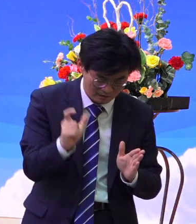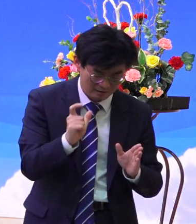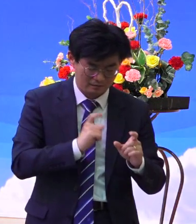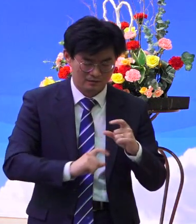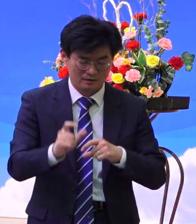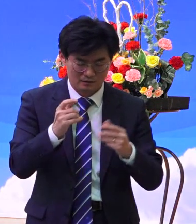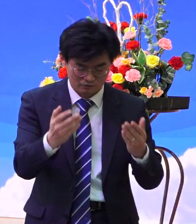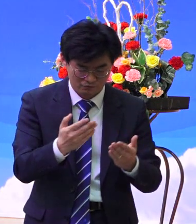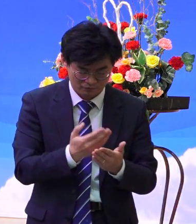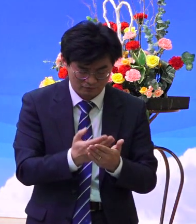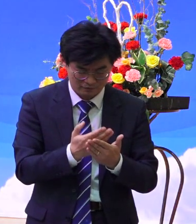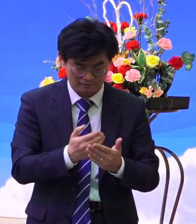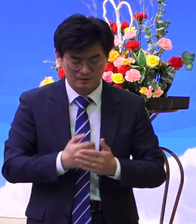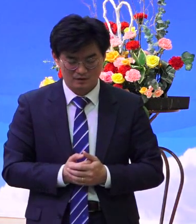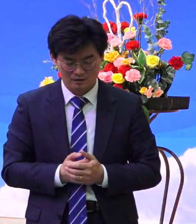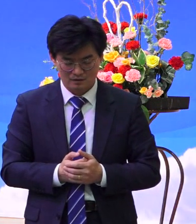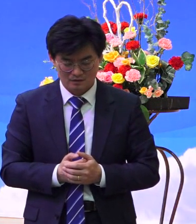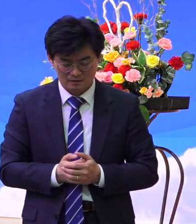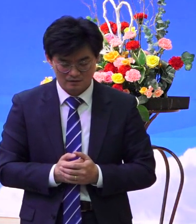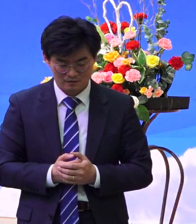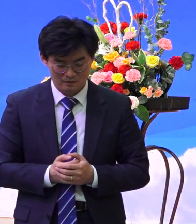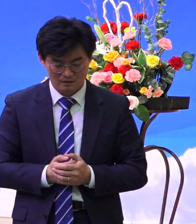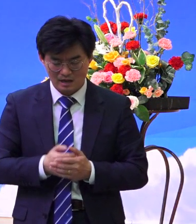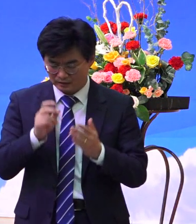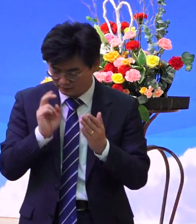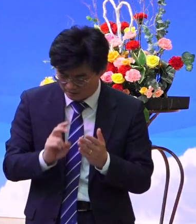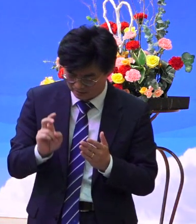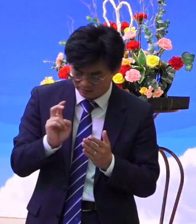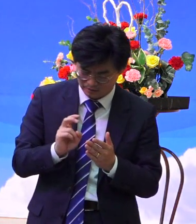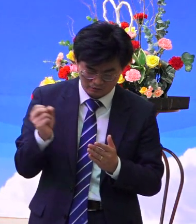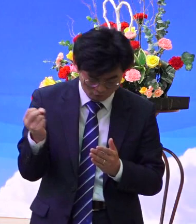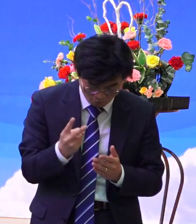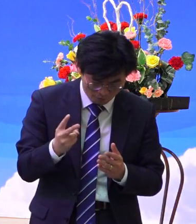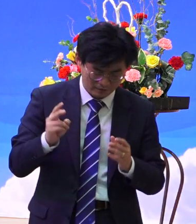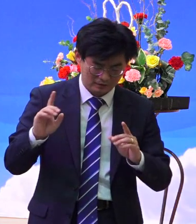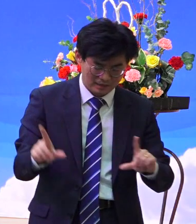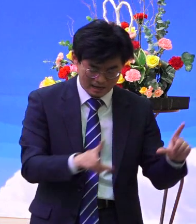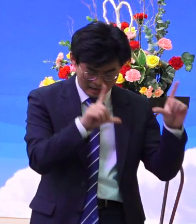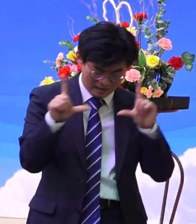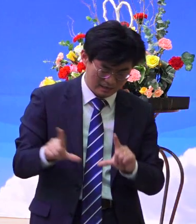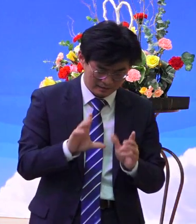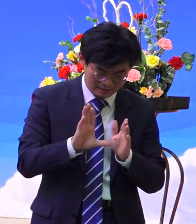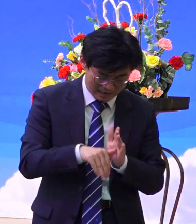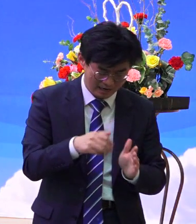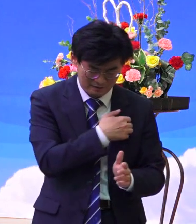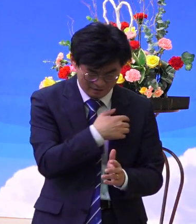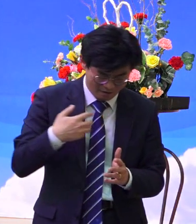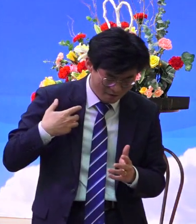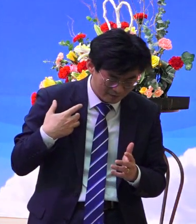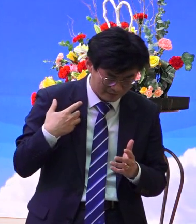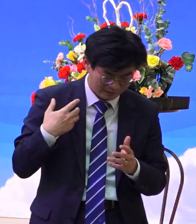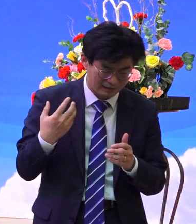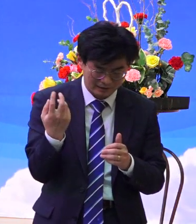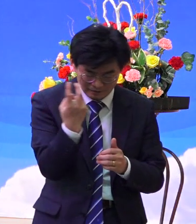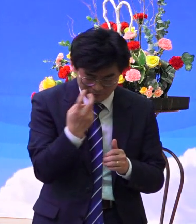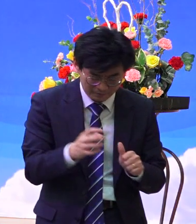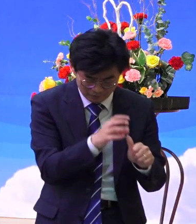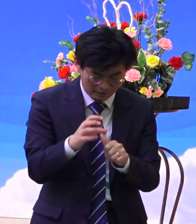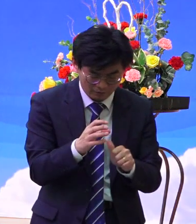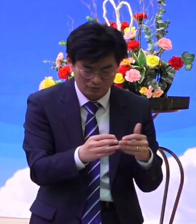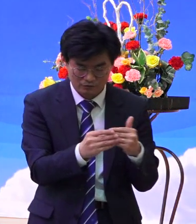허락하시고 한량없는 은혜를 말미암아 삶의 풍요로움으로 인도하여 주실 줄 믿습니다. 이 예배를